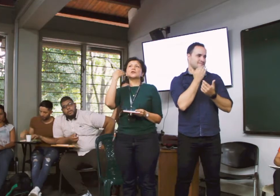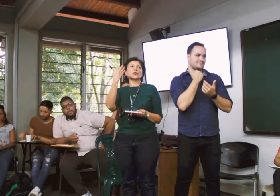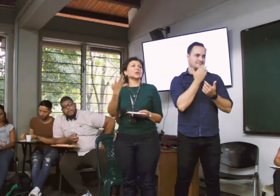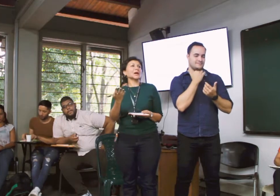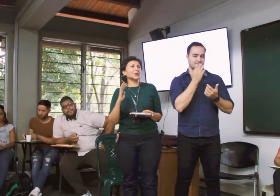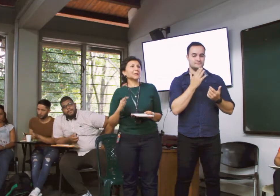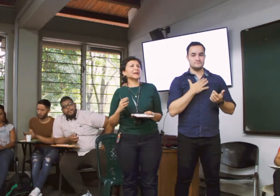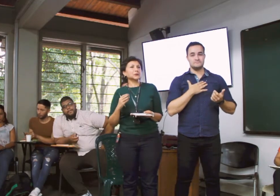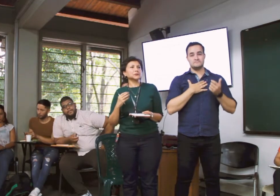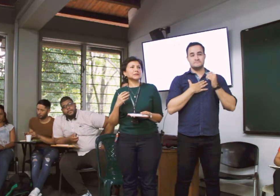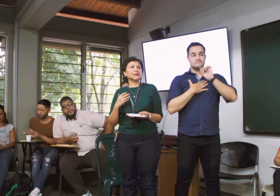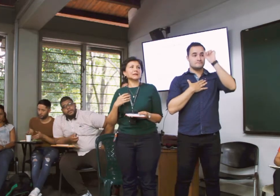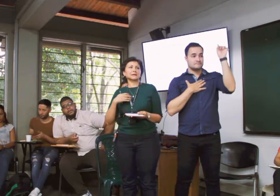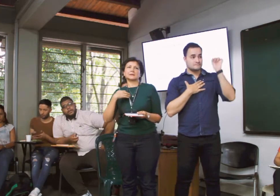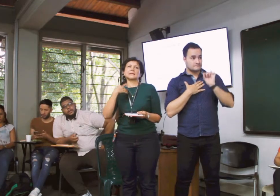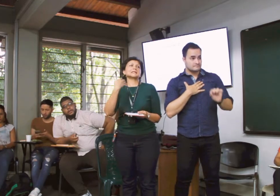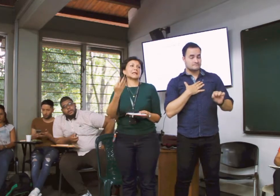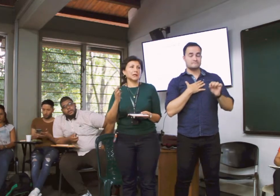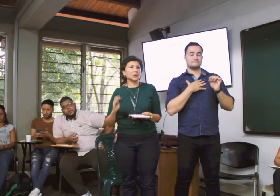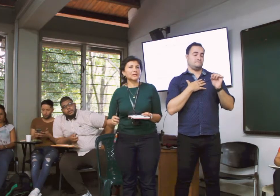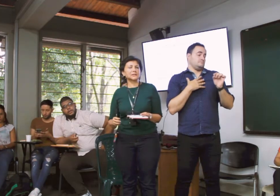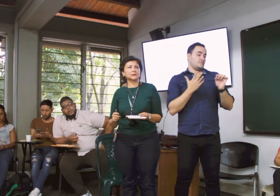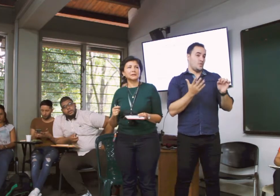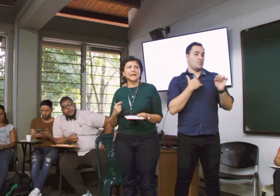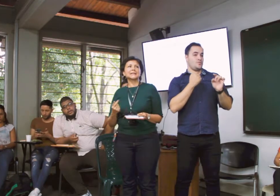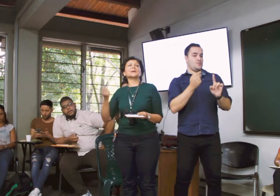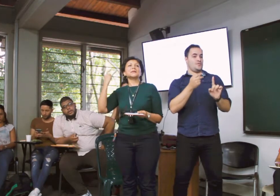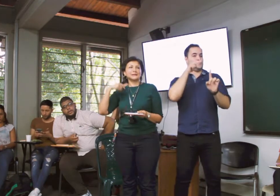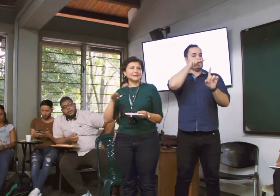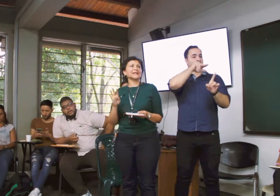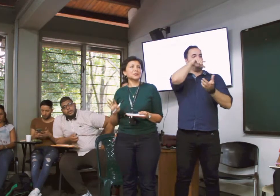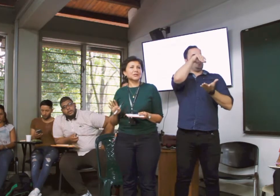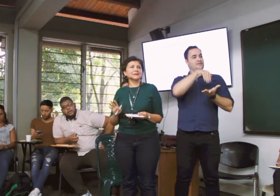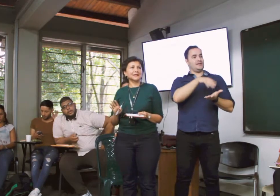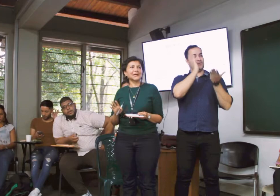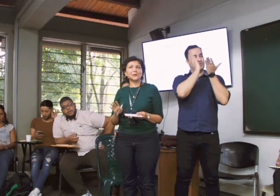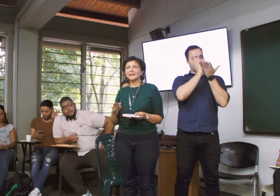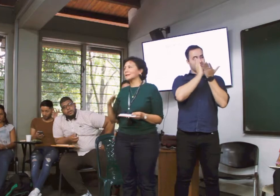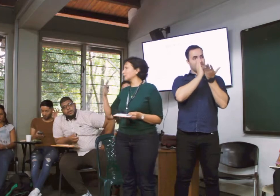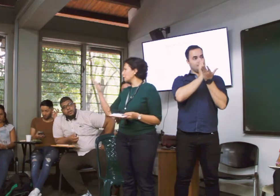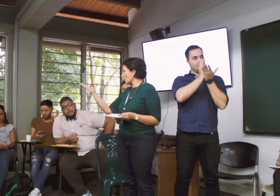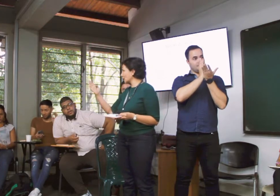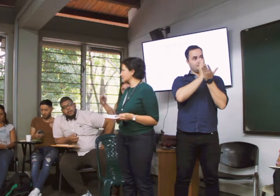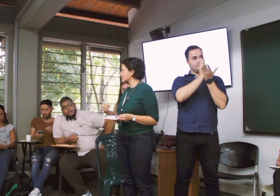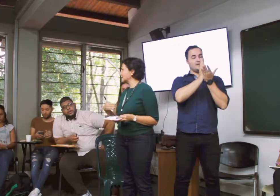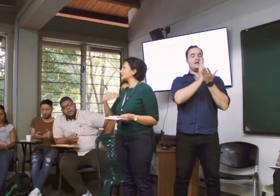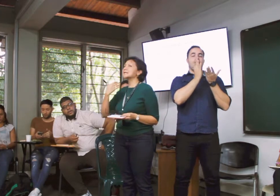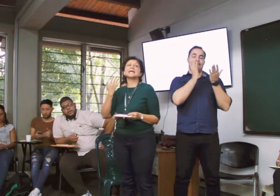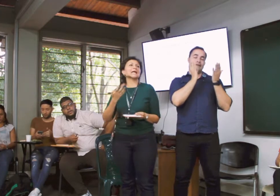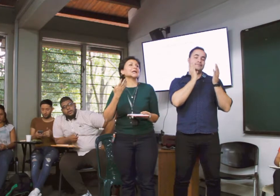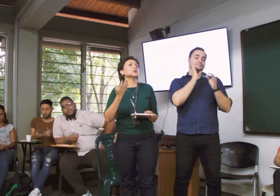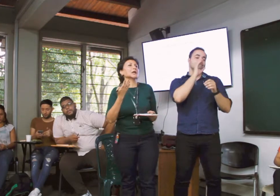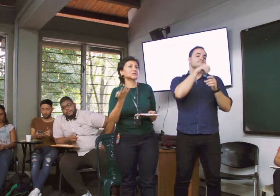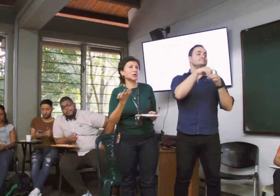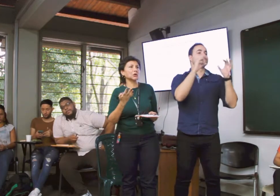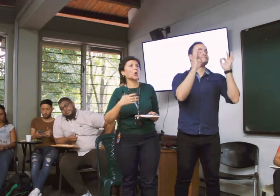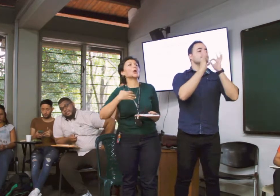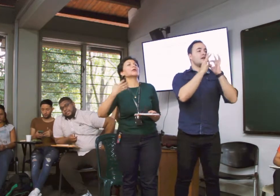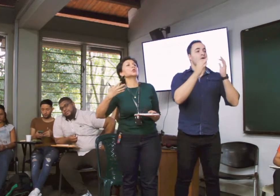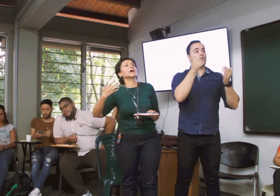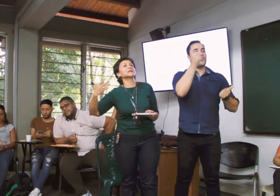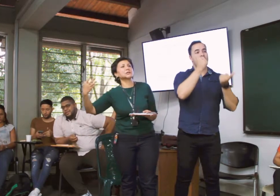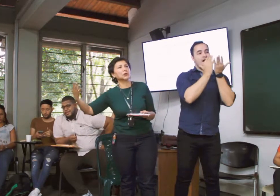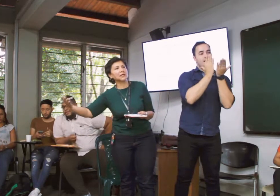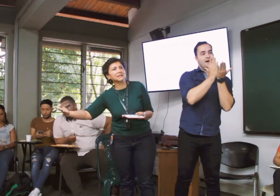si nos formulamos la pregunta desde la educación, también tendríamos que entrar a ver enfoques desde qué educación